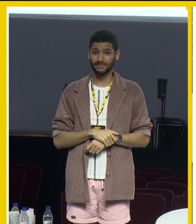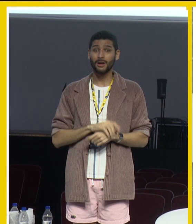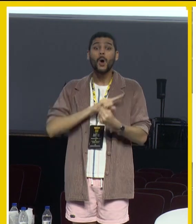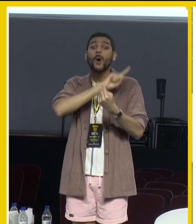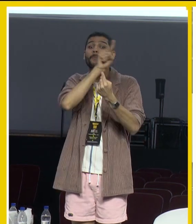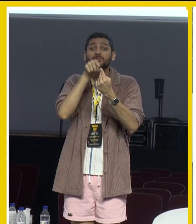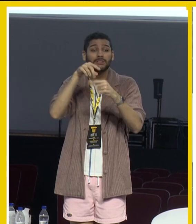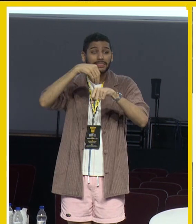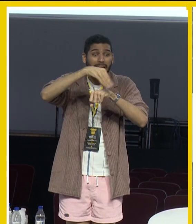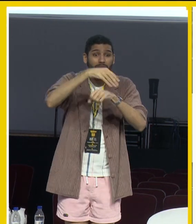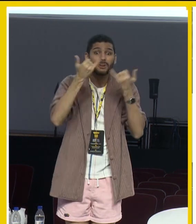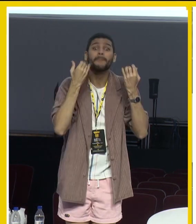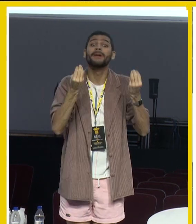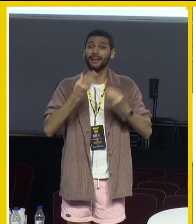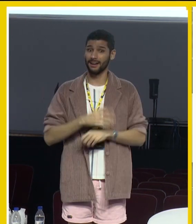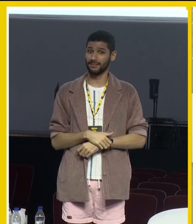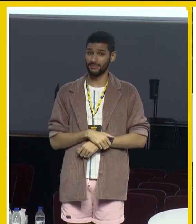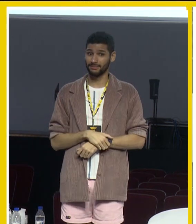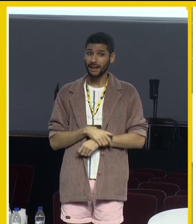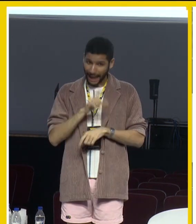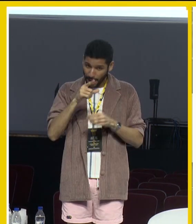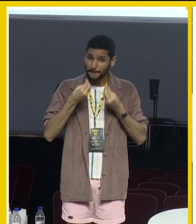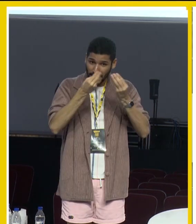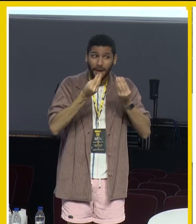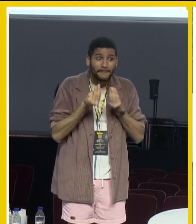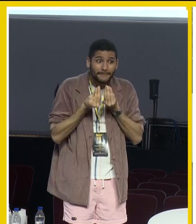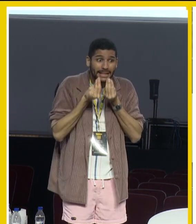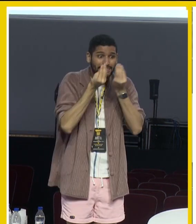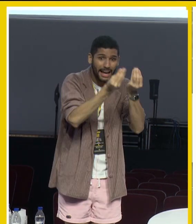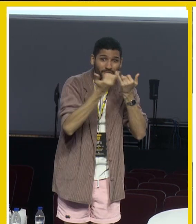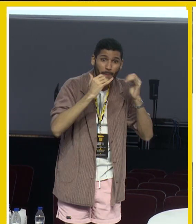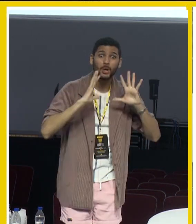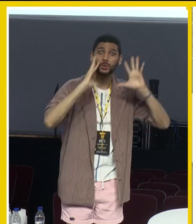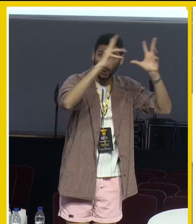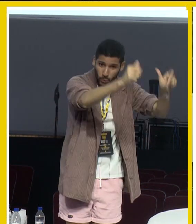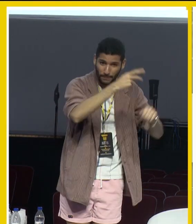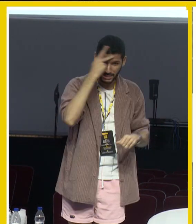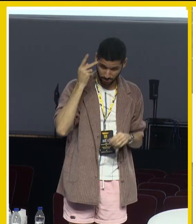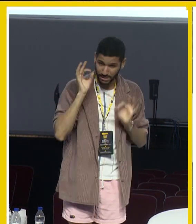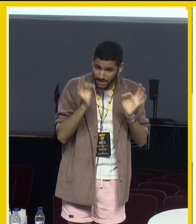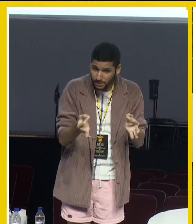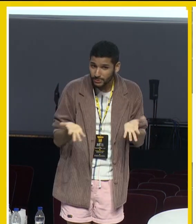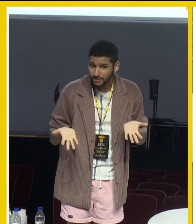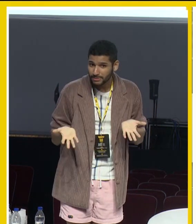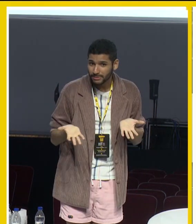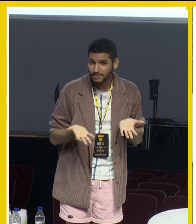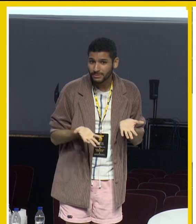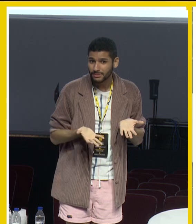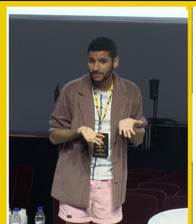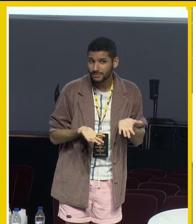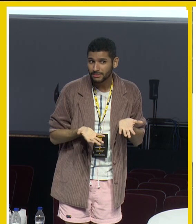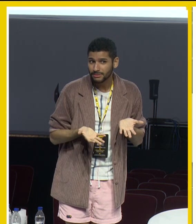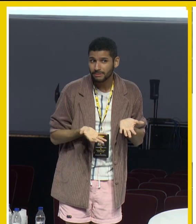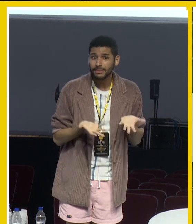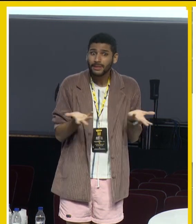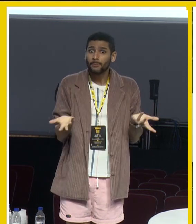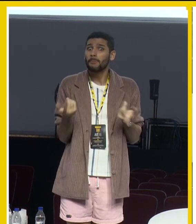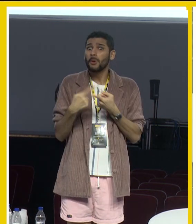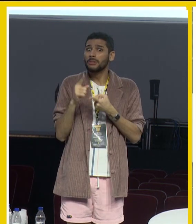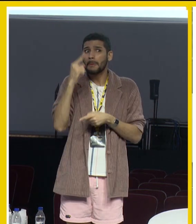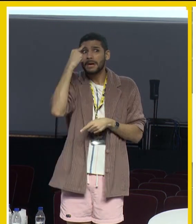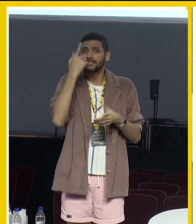fazem é conteúdo qual que é objetivo transmitir informação pra que é pra todo mundo para todas as pessoas esse